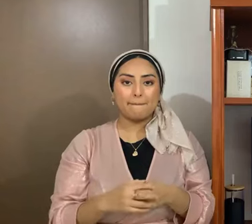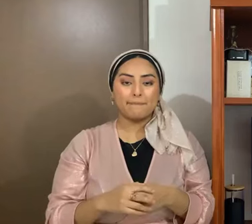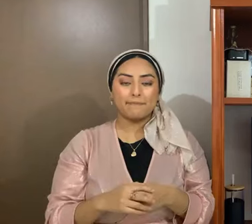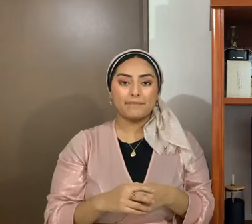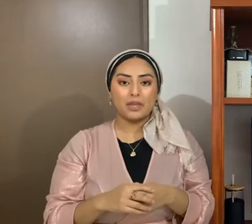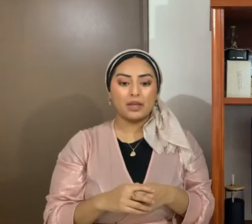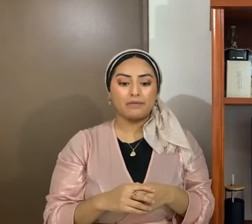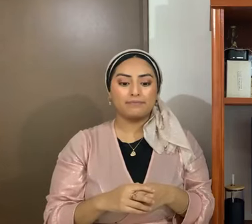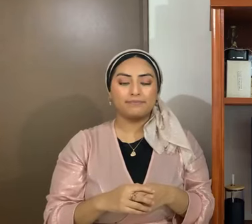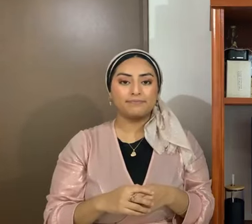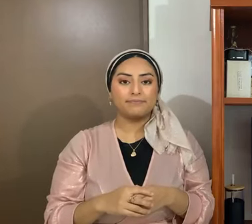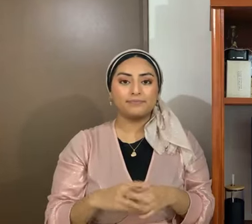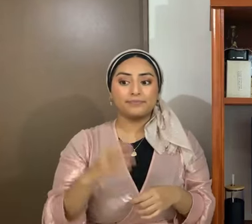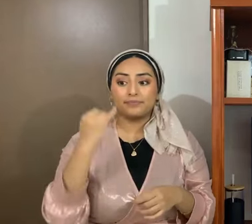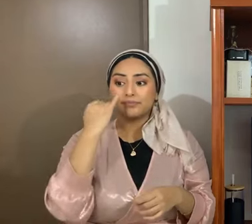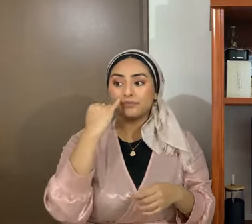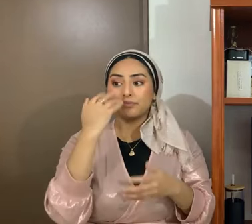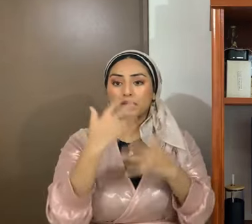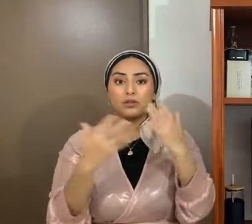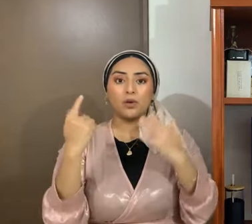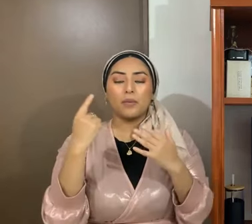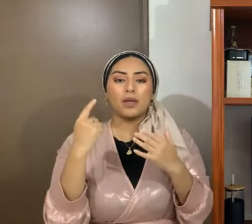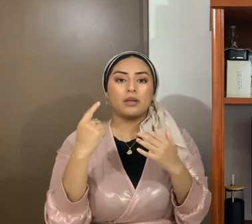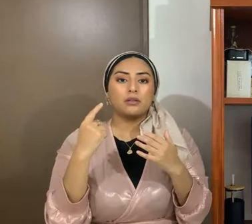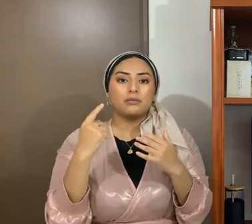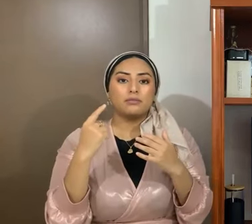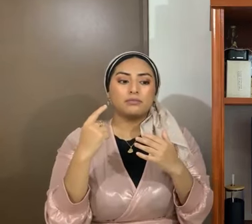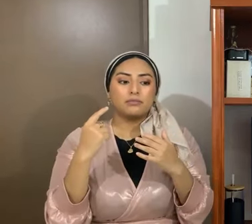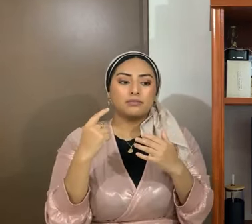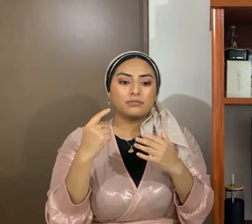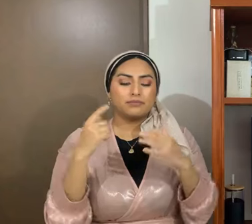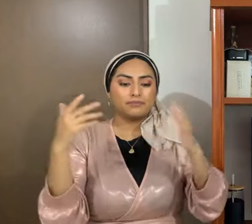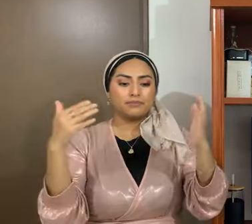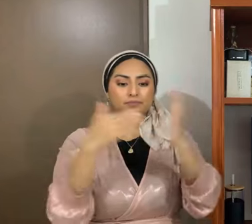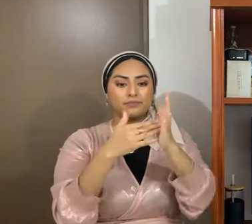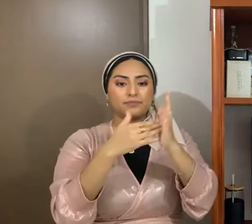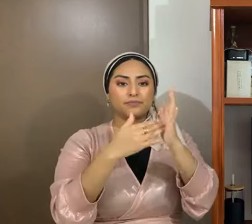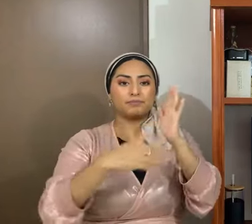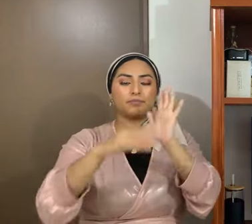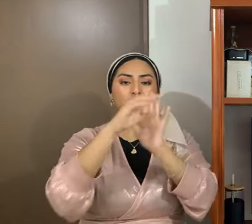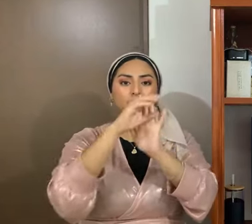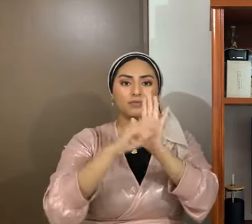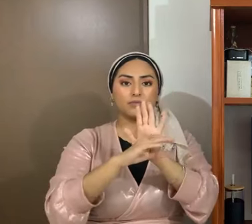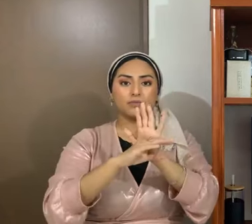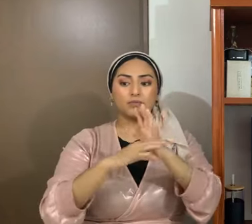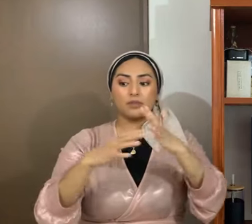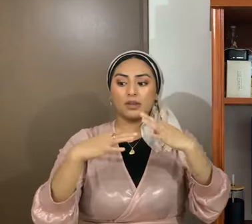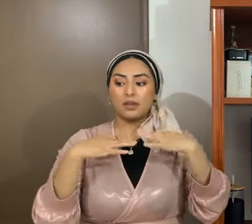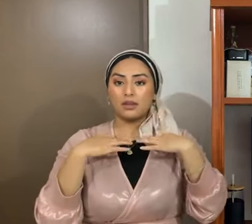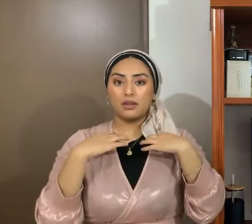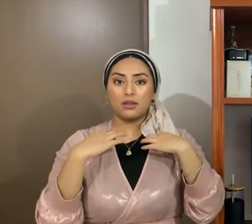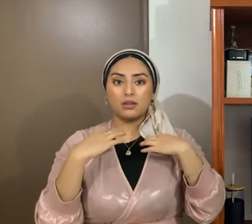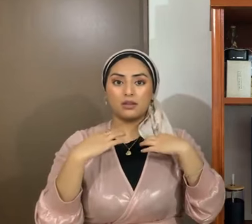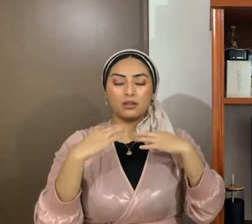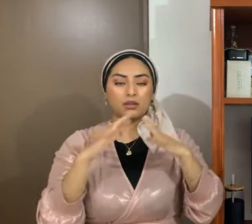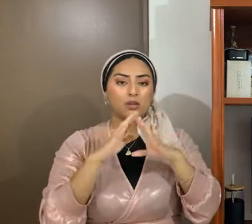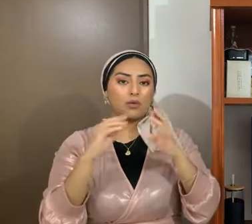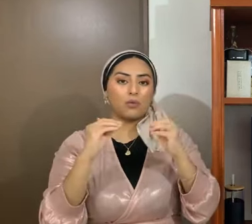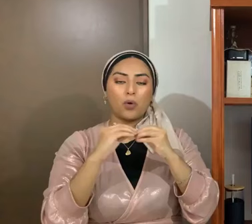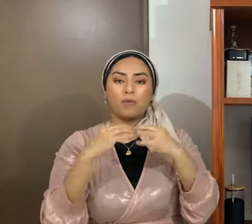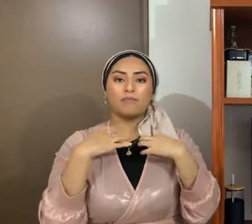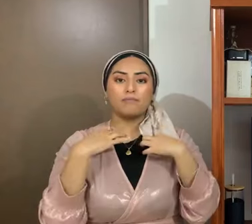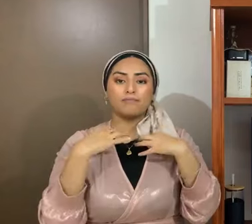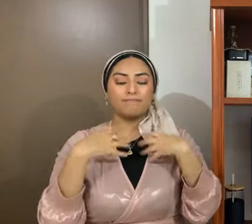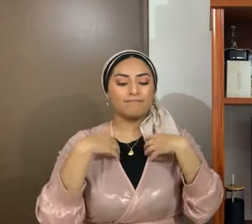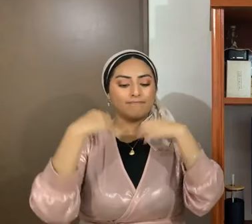Bueno, si alguien afrenta, si alguien viola un mandamiento, entonces la vestimenta ya no es vestimenta,